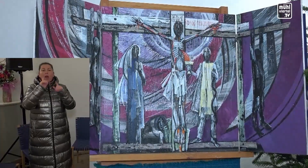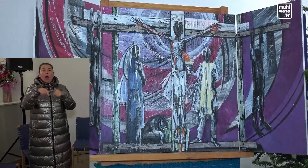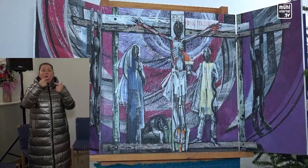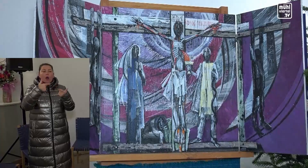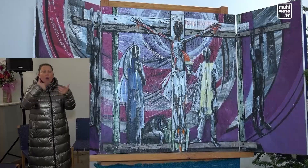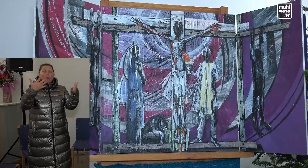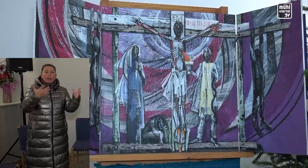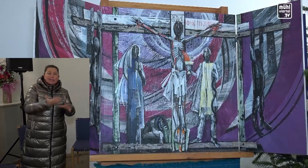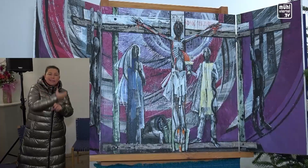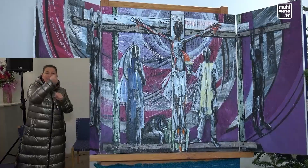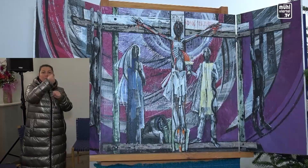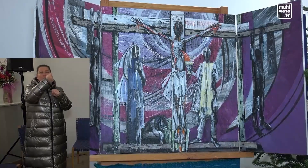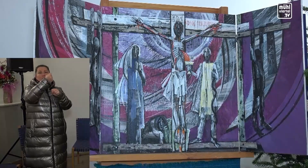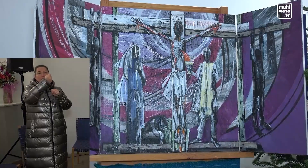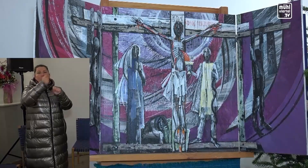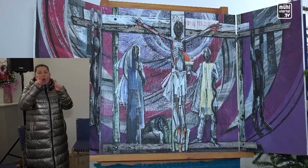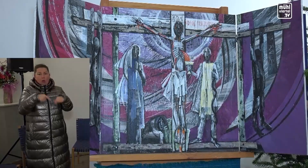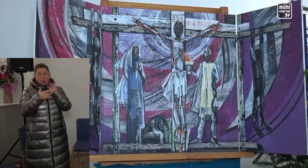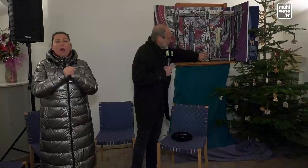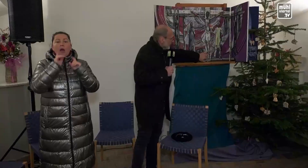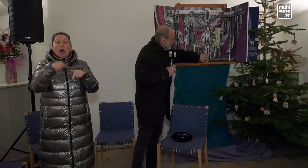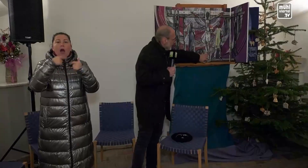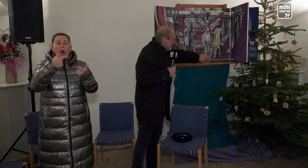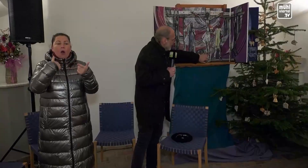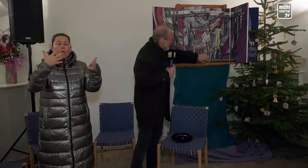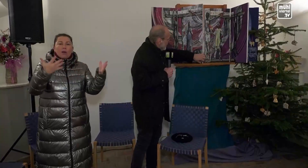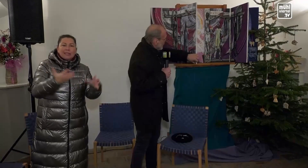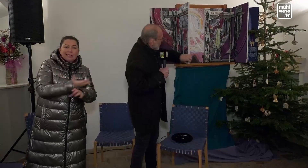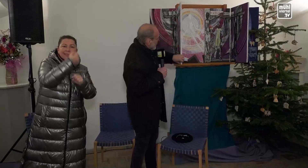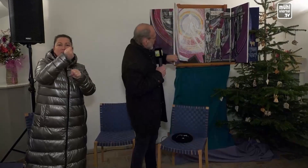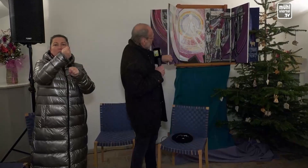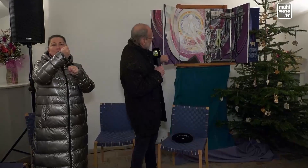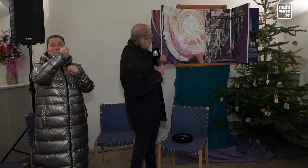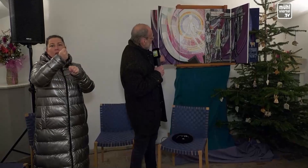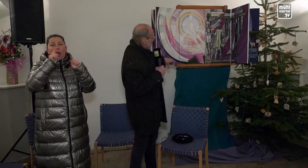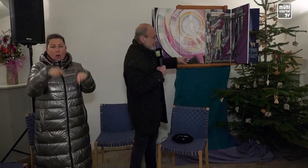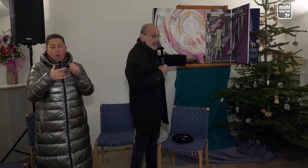und zeigt auch die Rettung auch des Räubers. Und dann